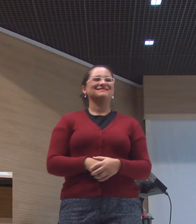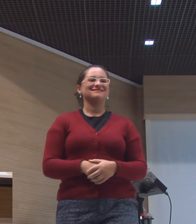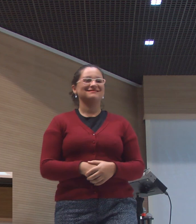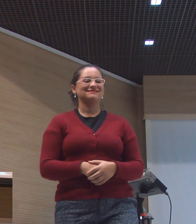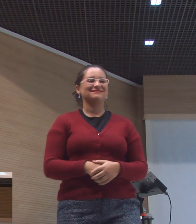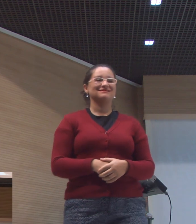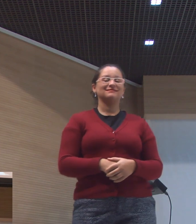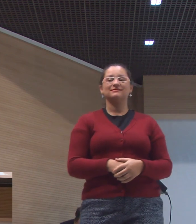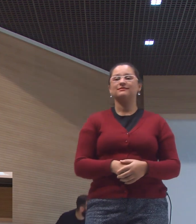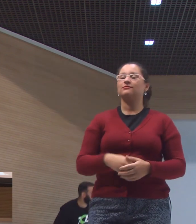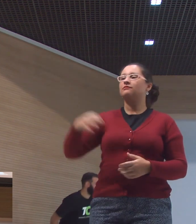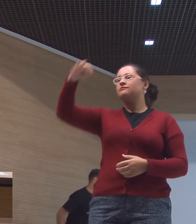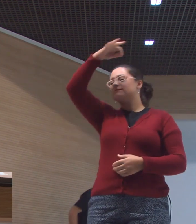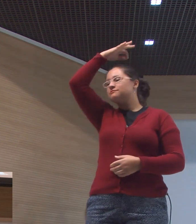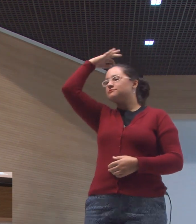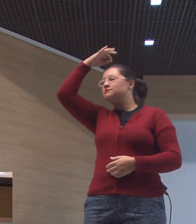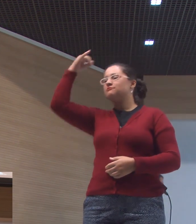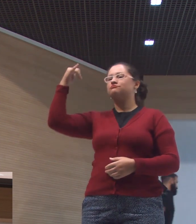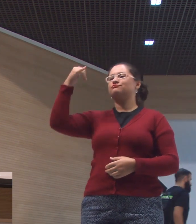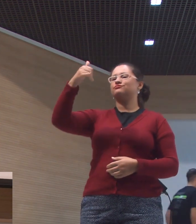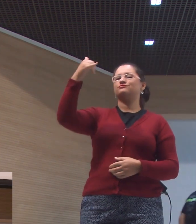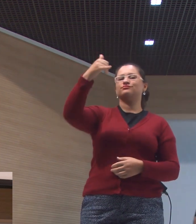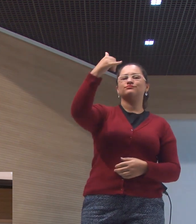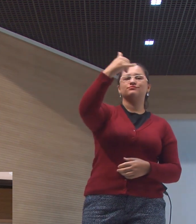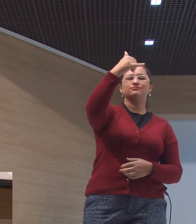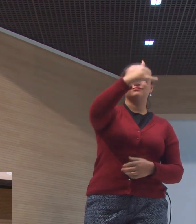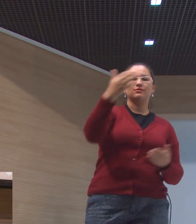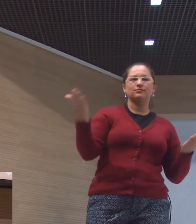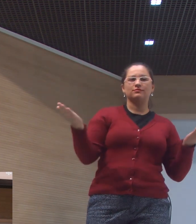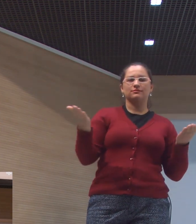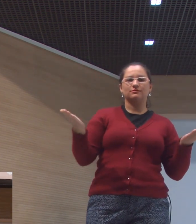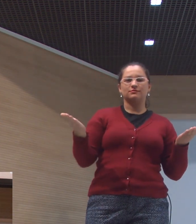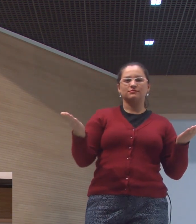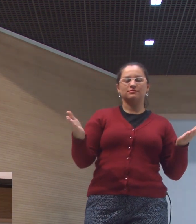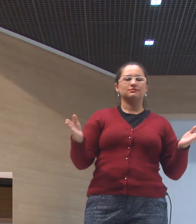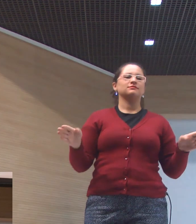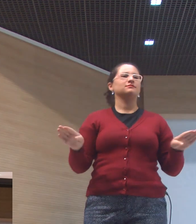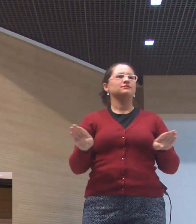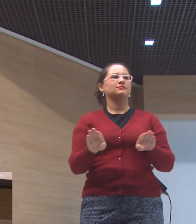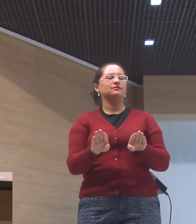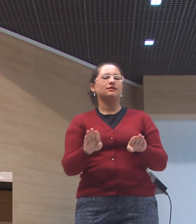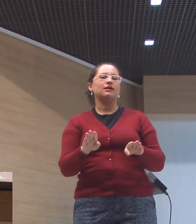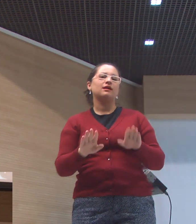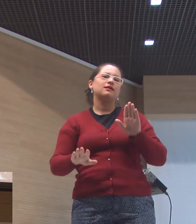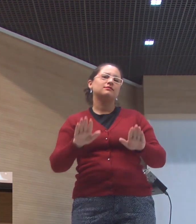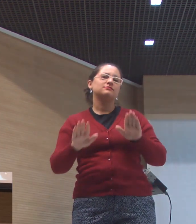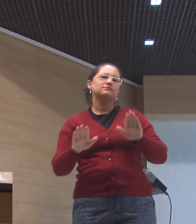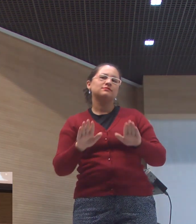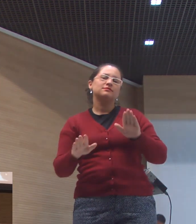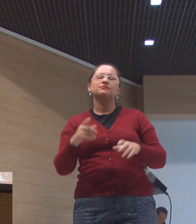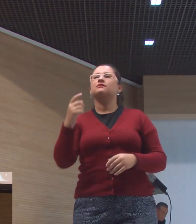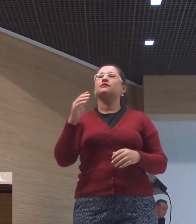Quem sabe o Espírito Santo nos disse algumas coisas e talvez o Espírito Santo nos fez lembrar de algumas posturas erradas que tivemos